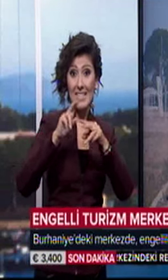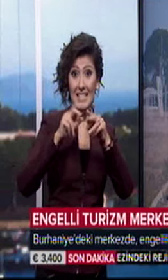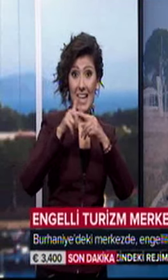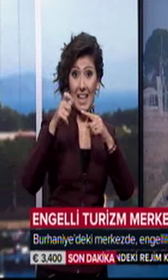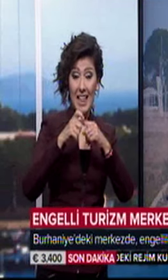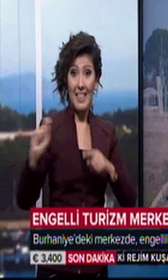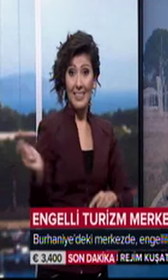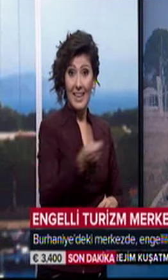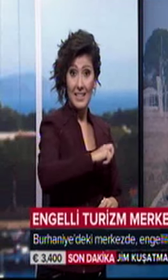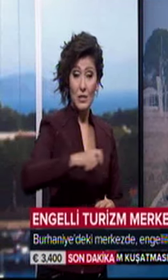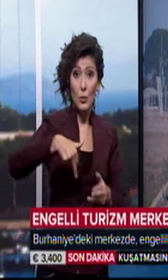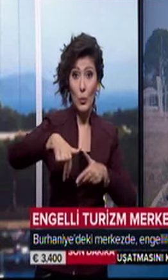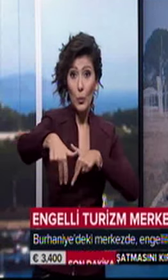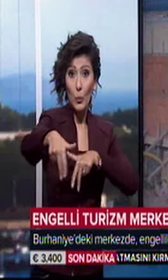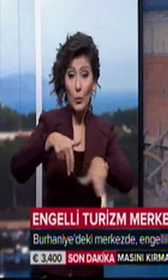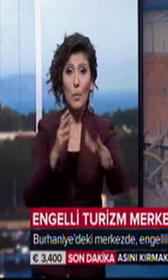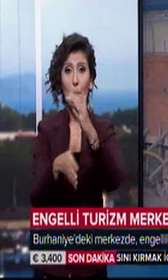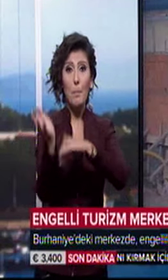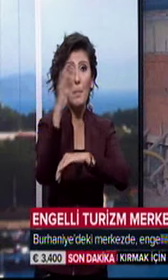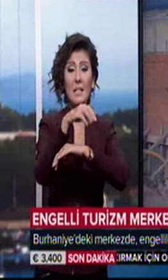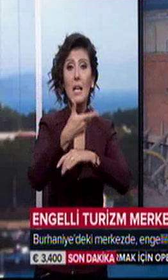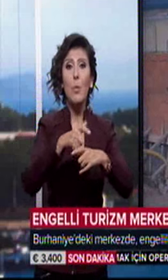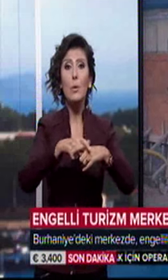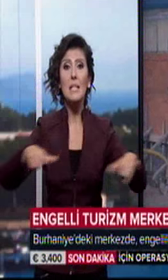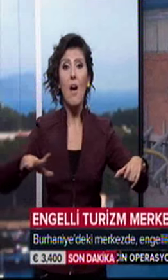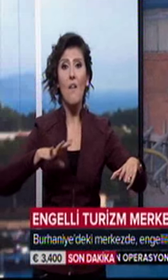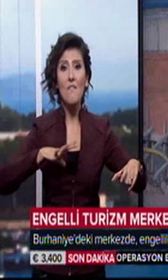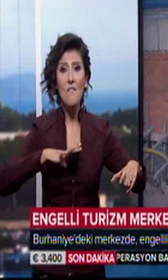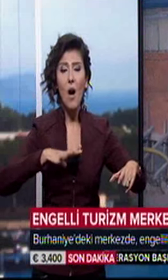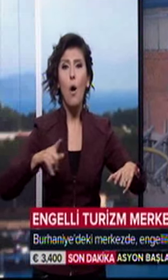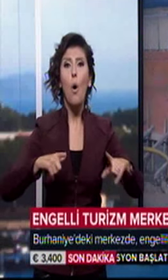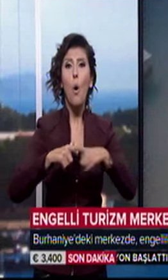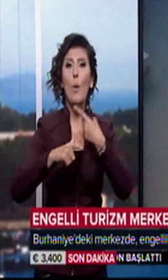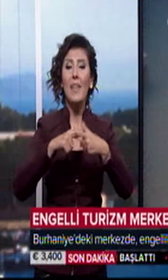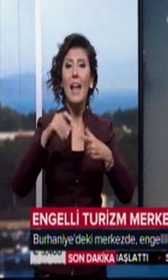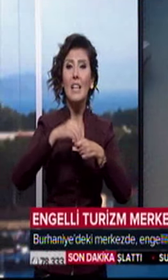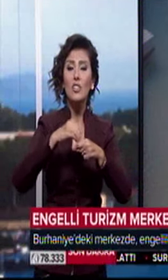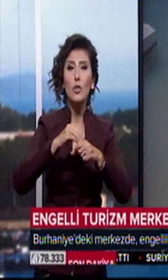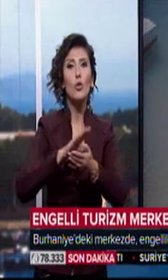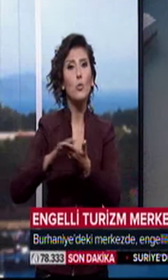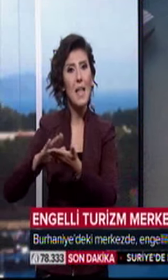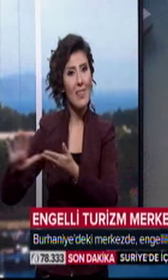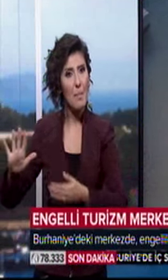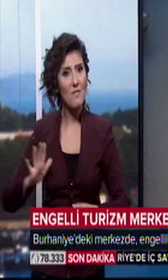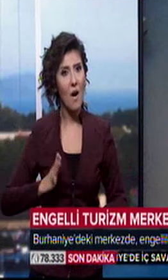ve basketbol sahaları da yer alacak. Otellerde de düzenlemeler yapılacak.